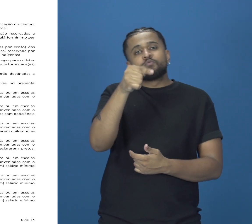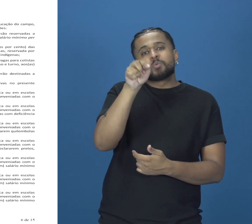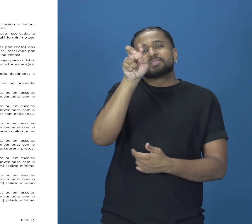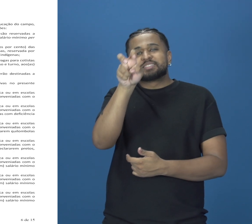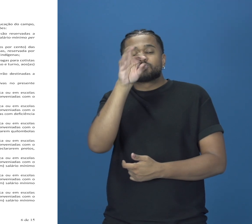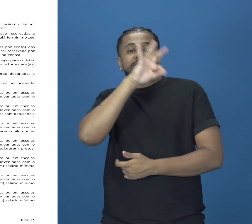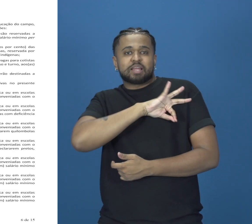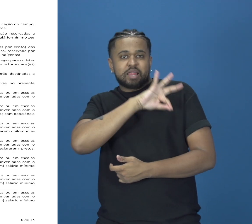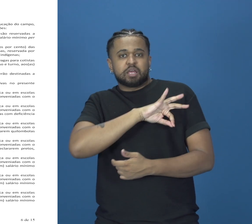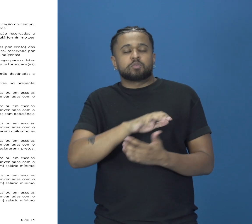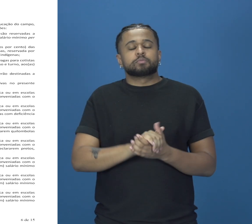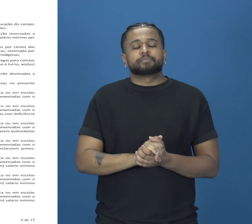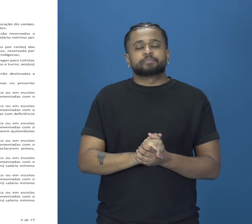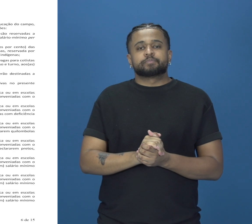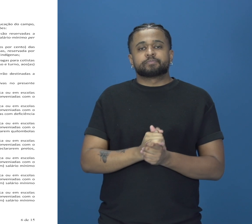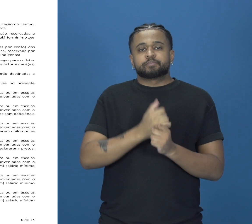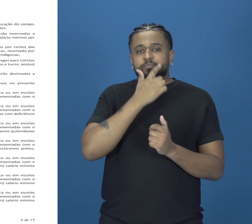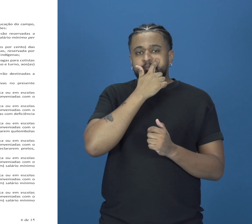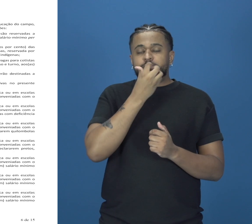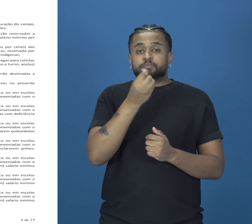salário mínimo per capita.